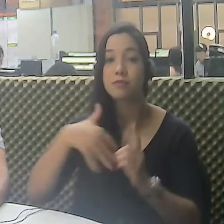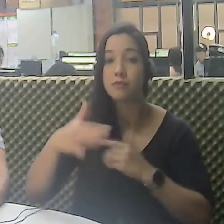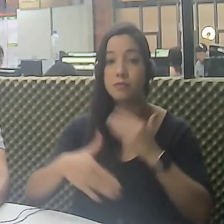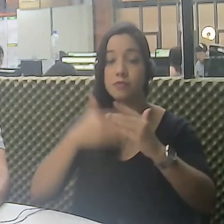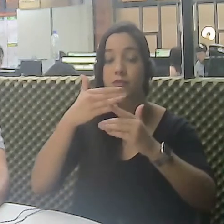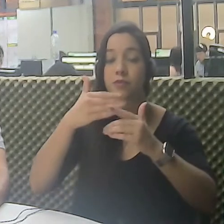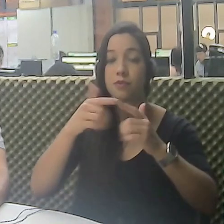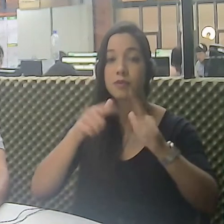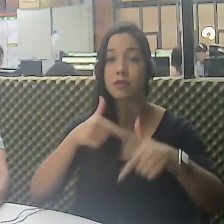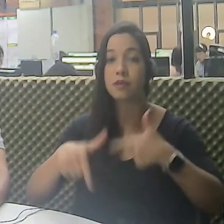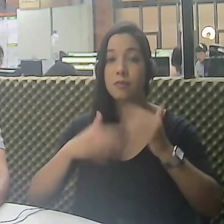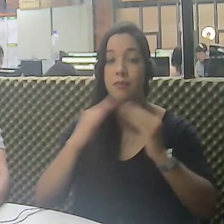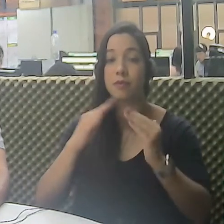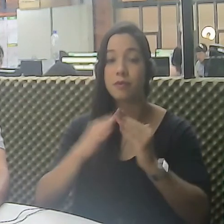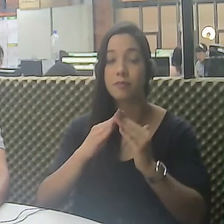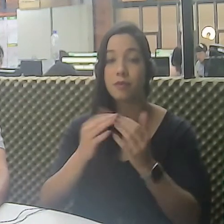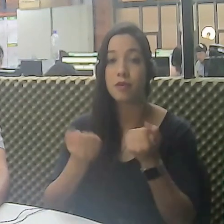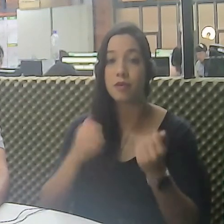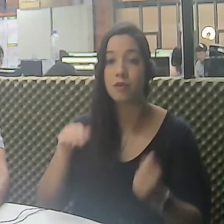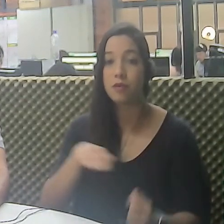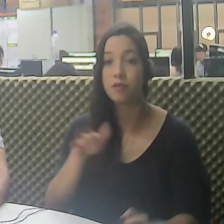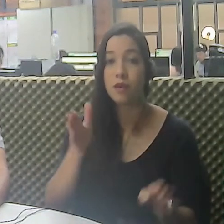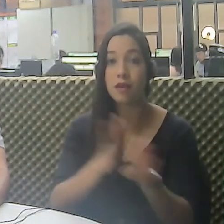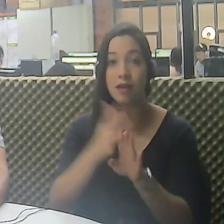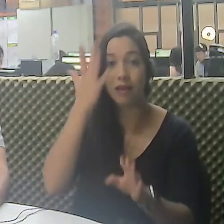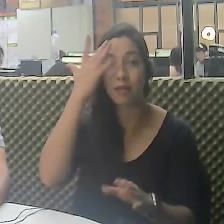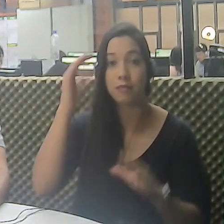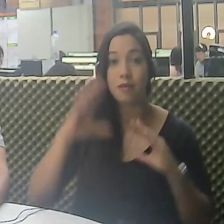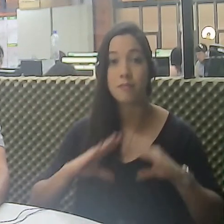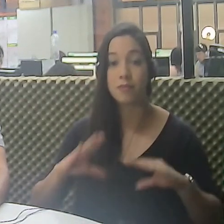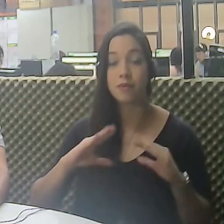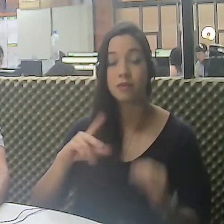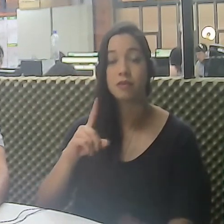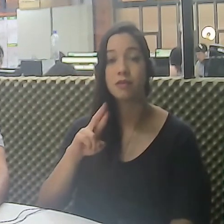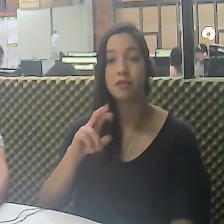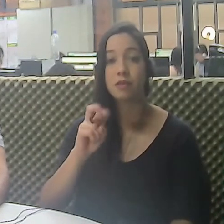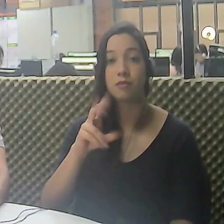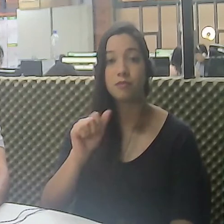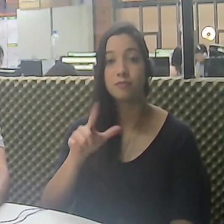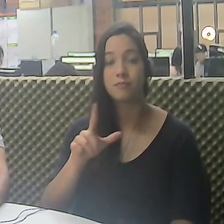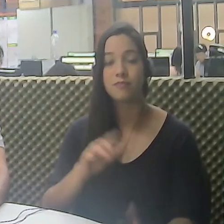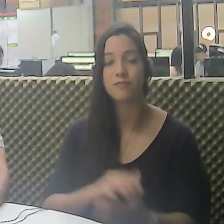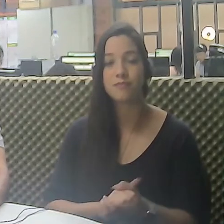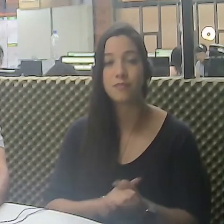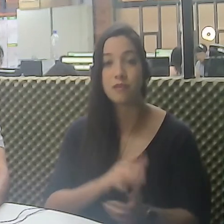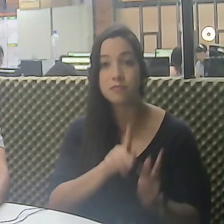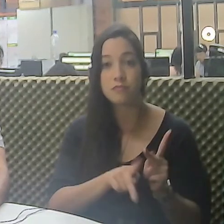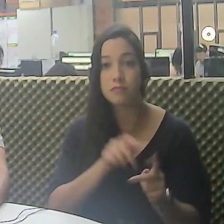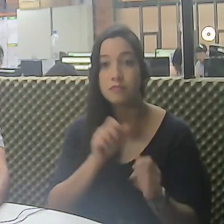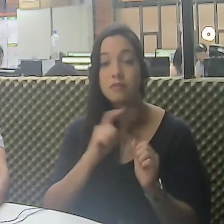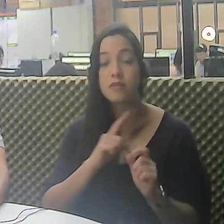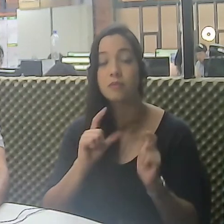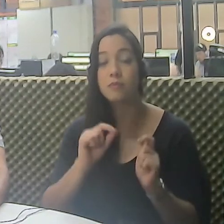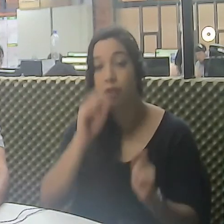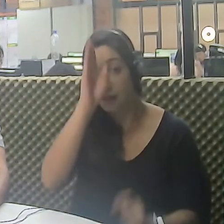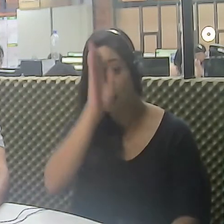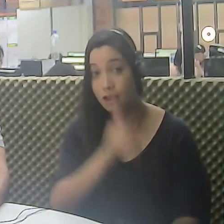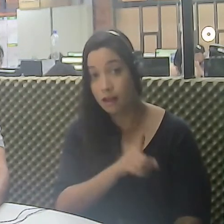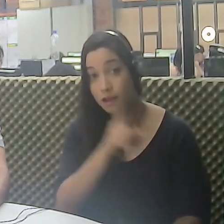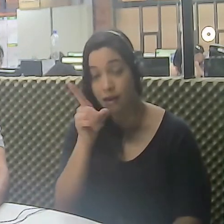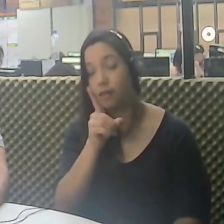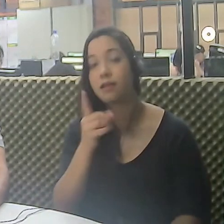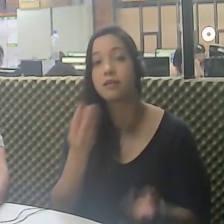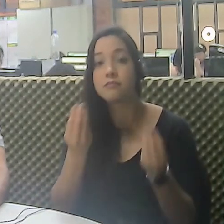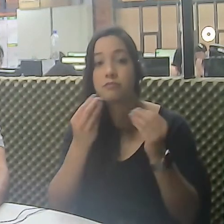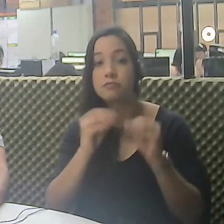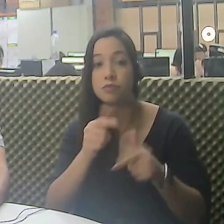Trabalho e Habitação segue estacionado até amanhã na Praça Durval Gomes Xavier. A população pode contar gratuitamente com